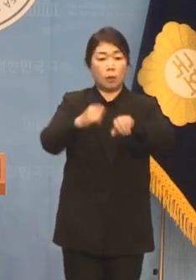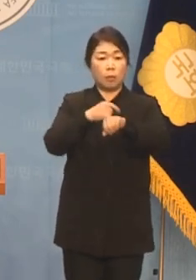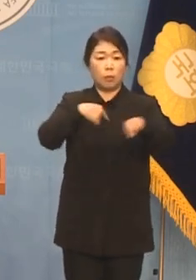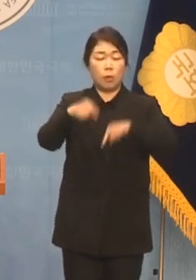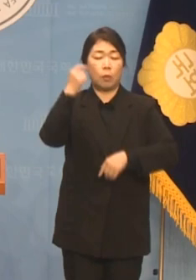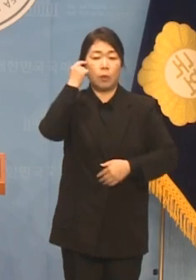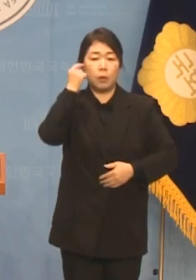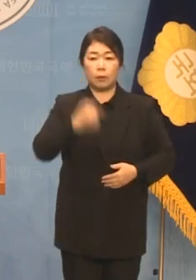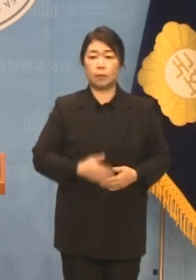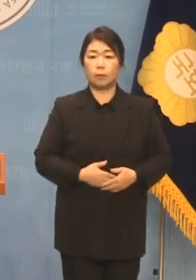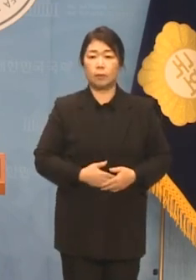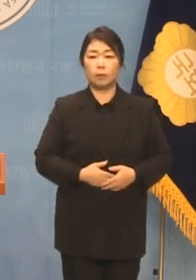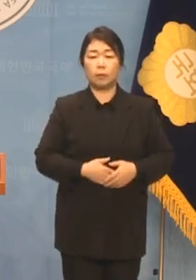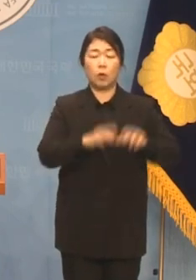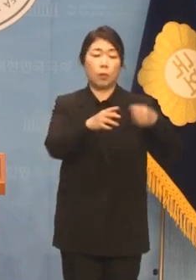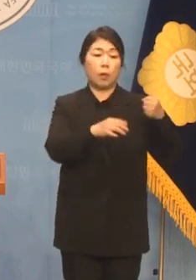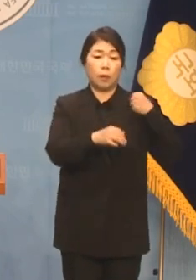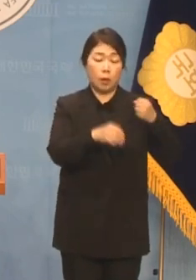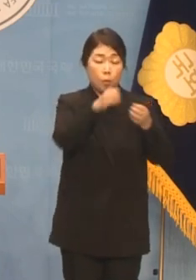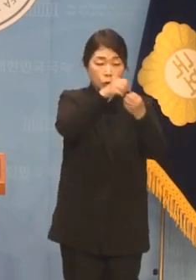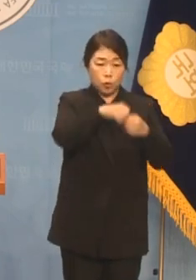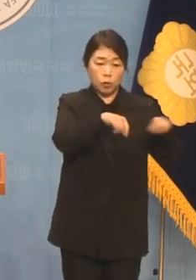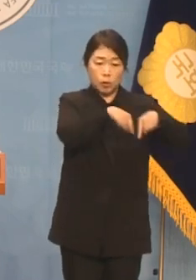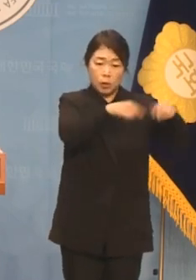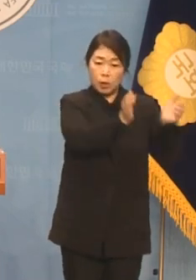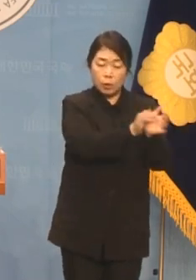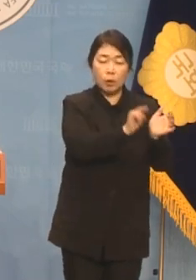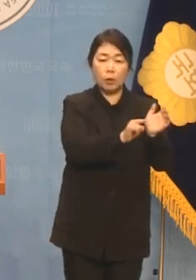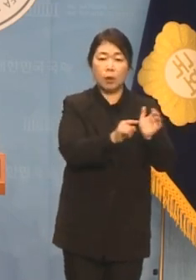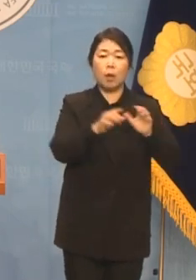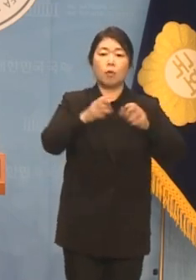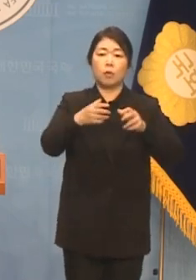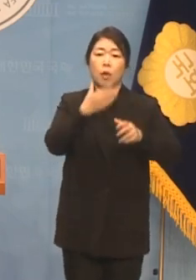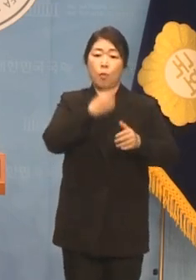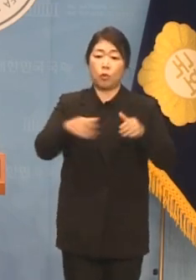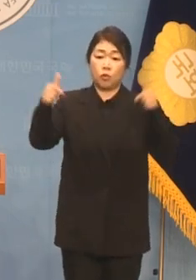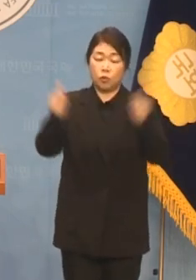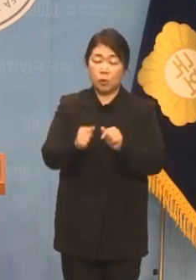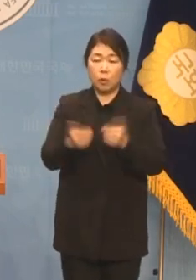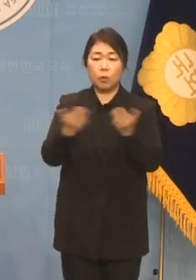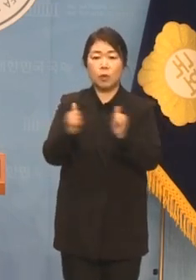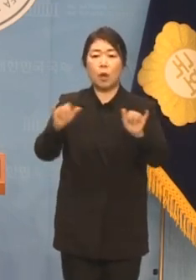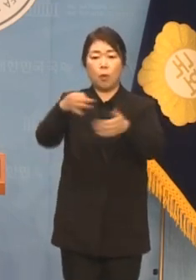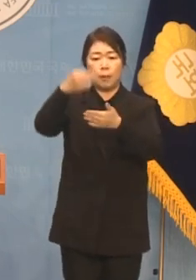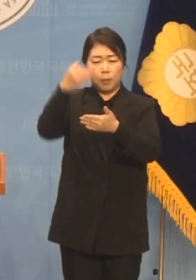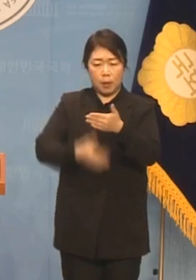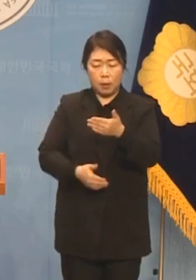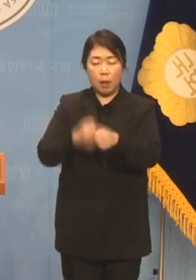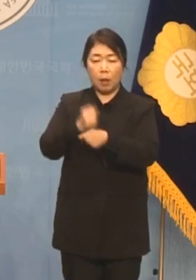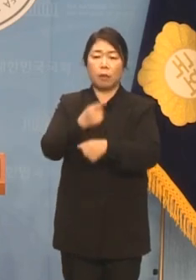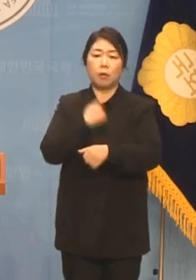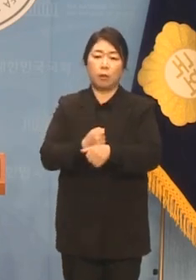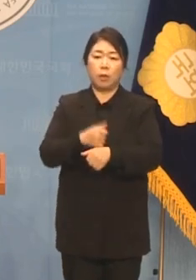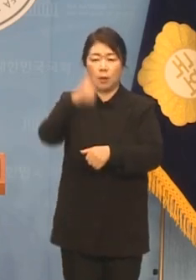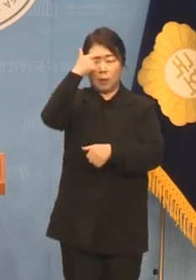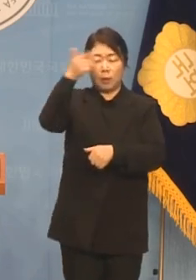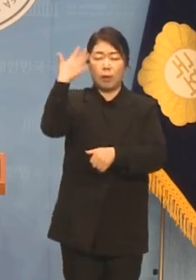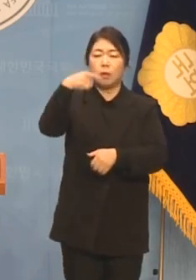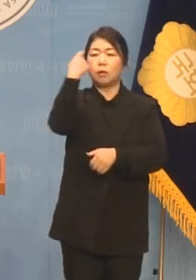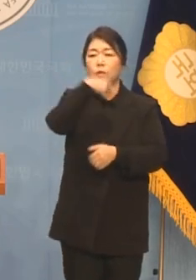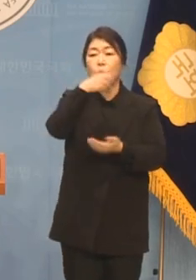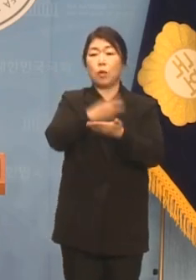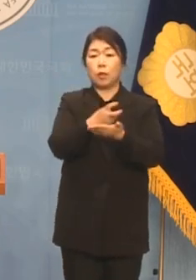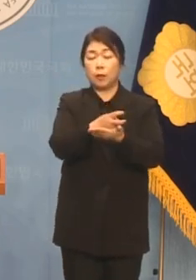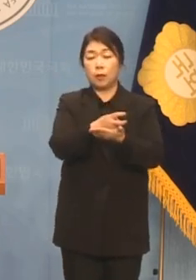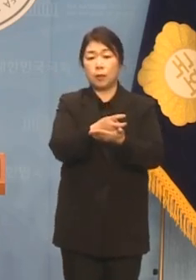국민의 임과 보수 세력이 국가의 복지축소 노동자 임금삭감을 위해서 동원하다 그 낡은 논리를